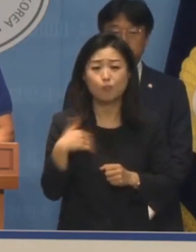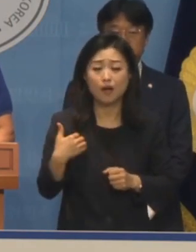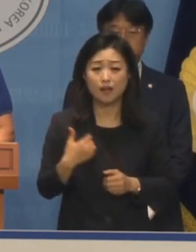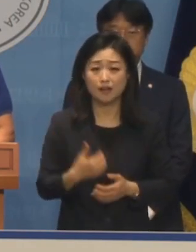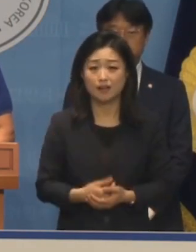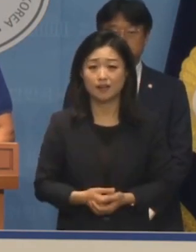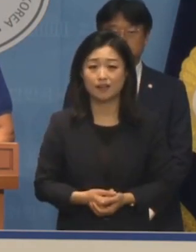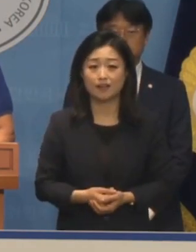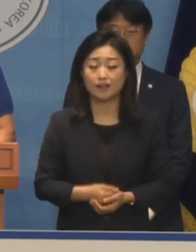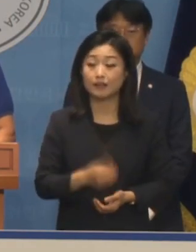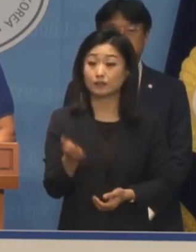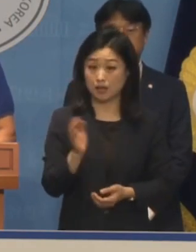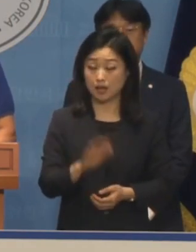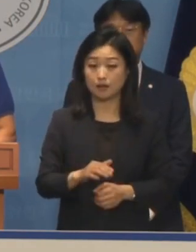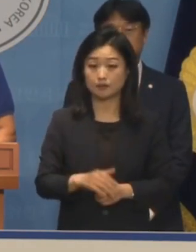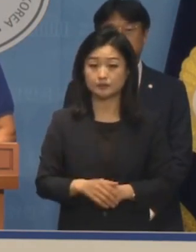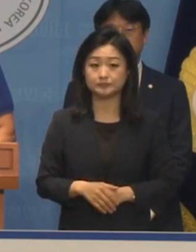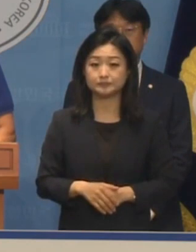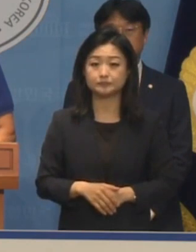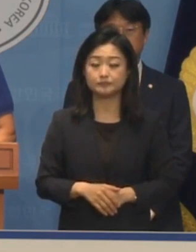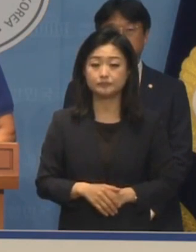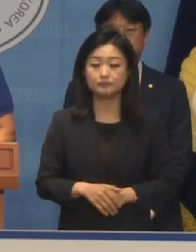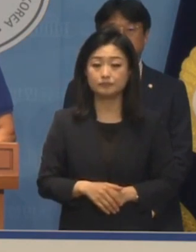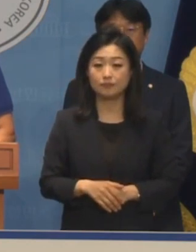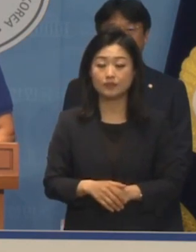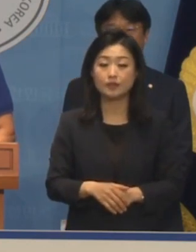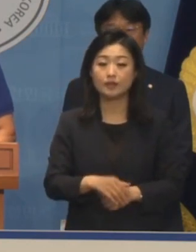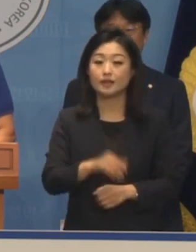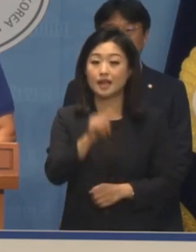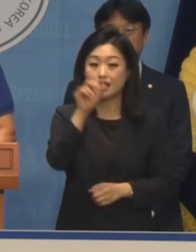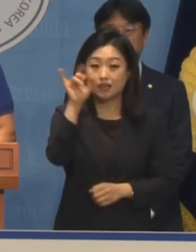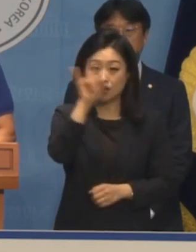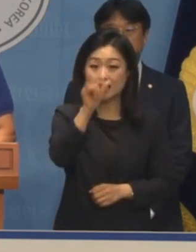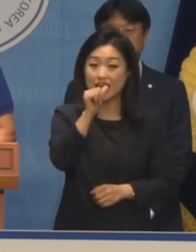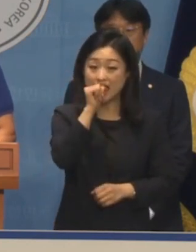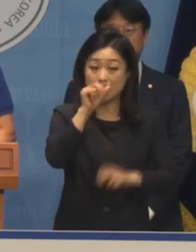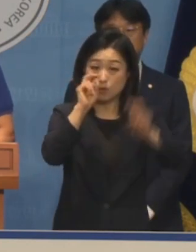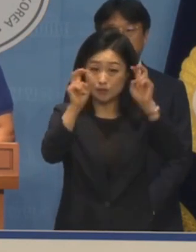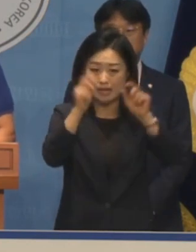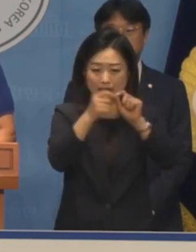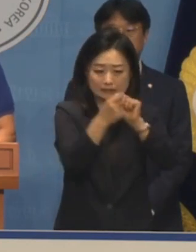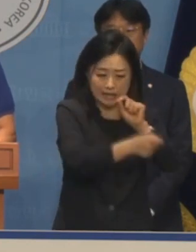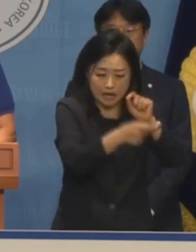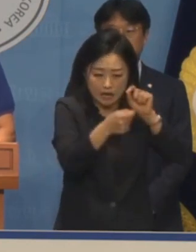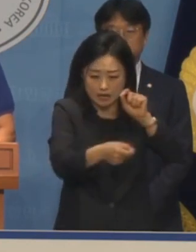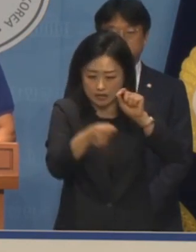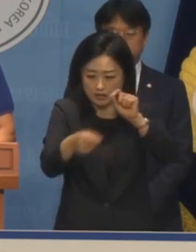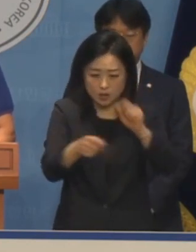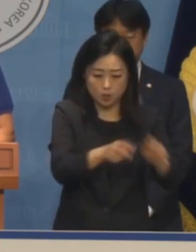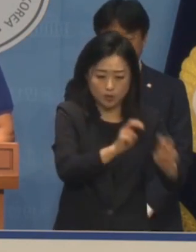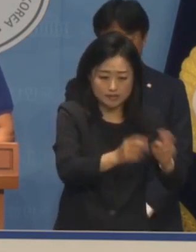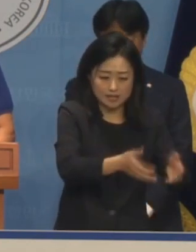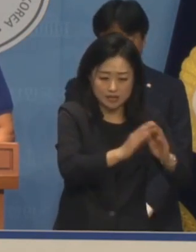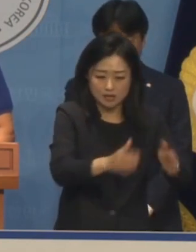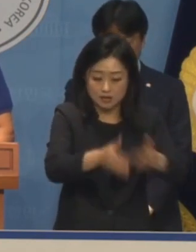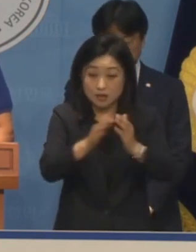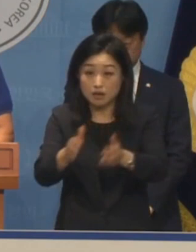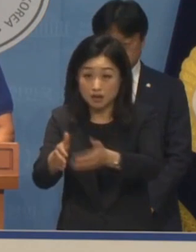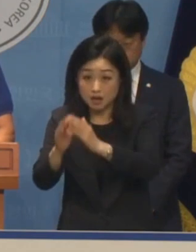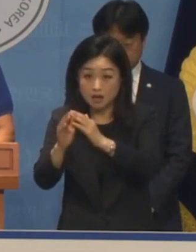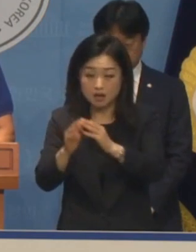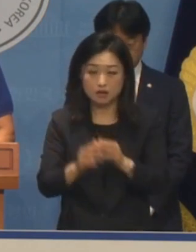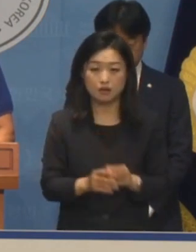모릅니다 그러나이 자회사는 비정규직 동지들을 또 다시 착취하고 억압하고